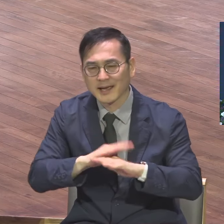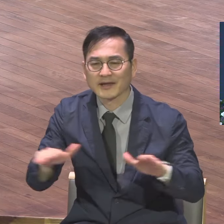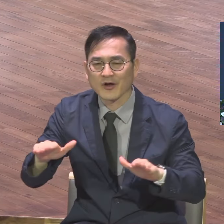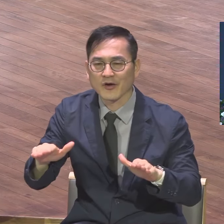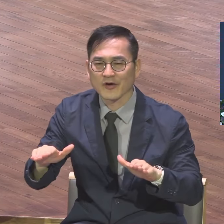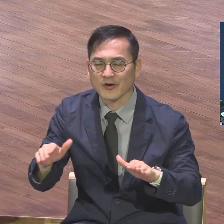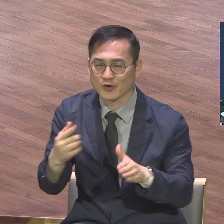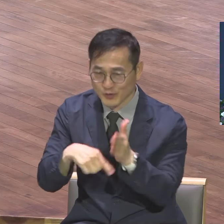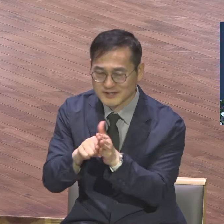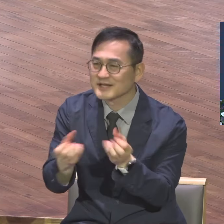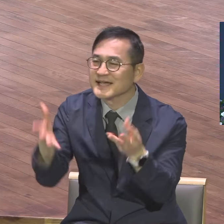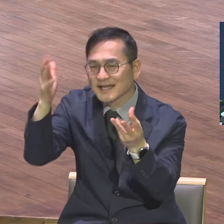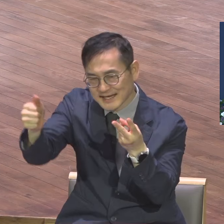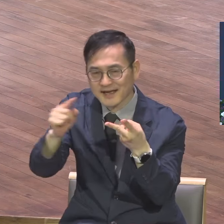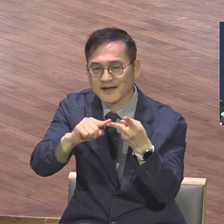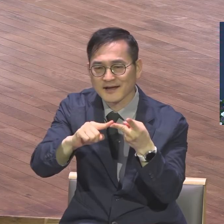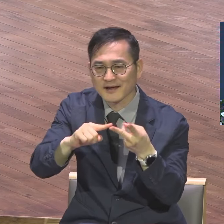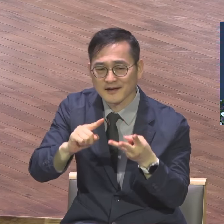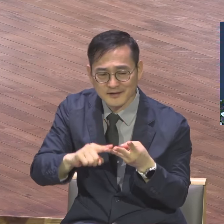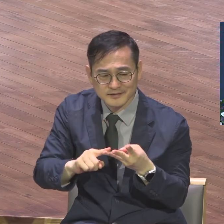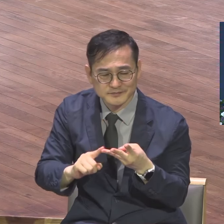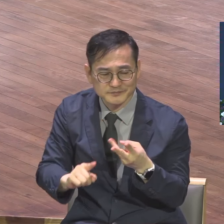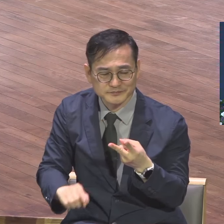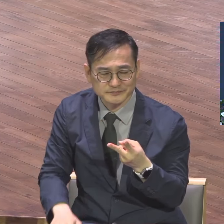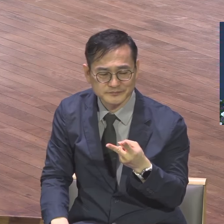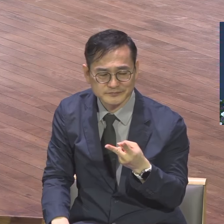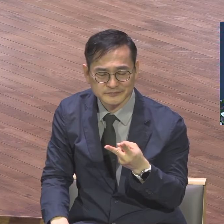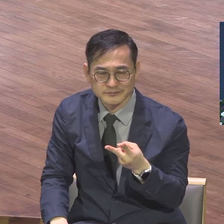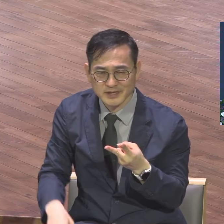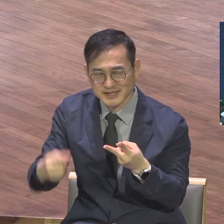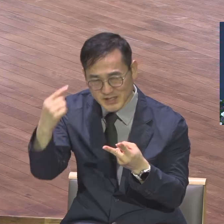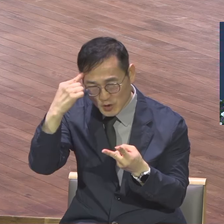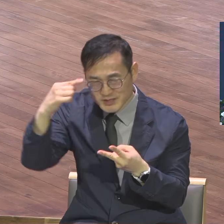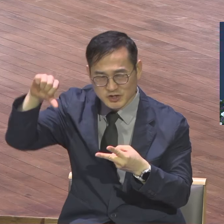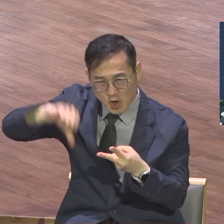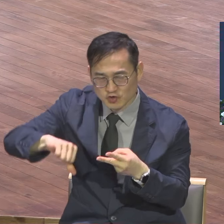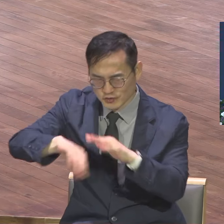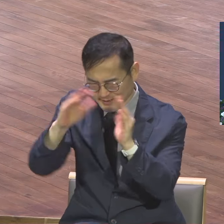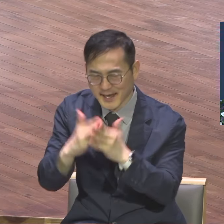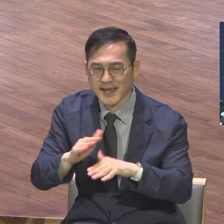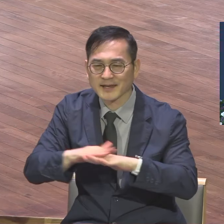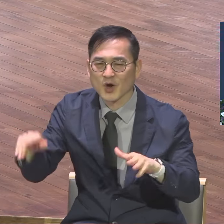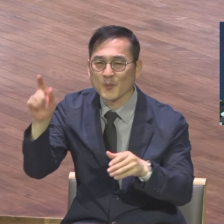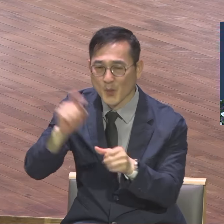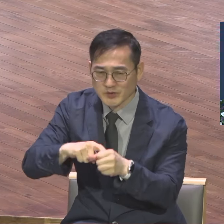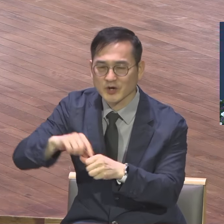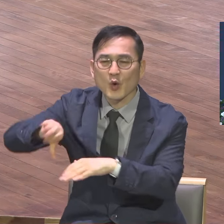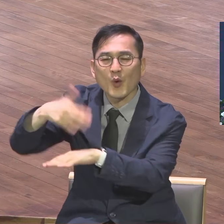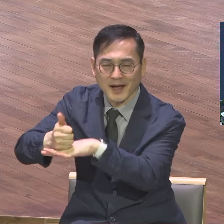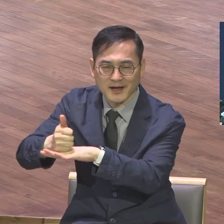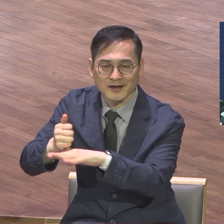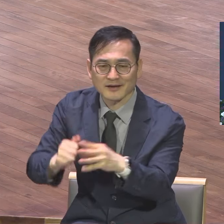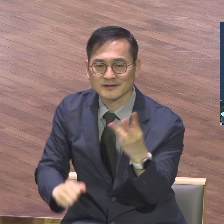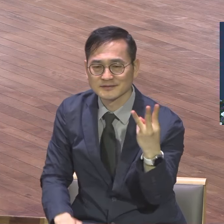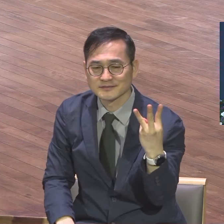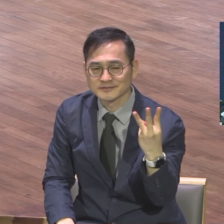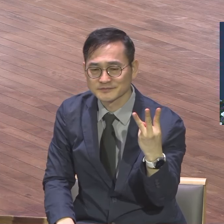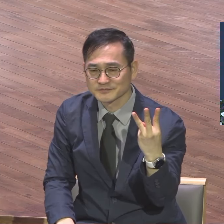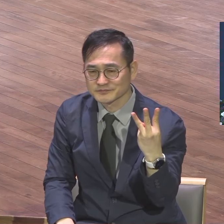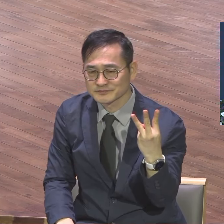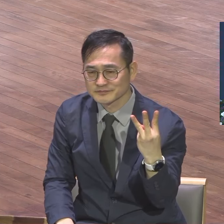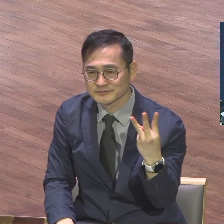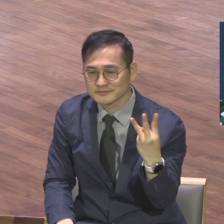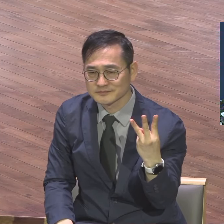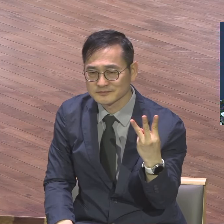주는 제사장, 이 영적 문제 나도 알지 못하는 정신 문제 가문의 저주 싹 다 해결하신 왕.